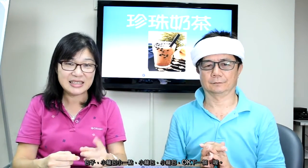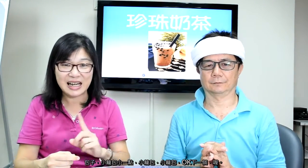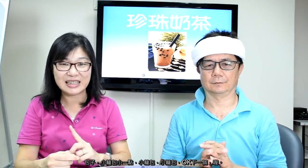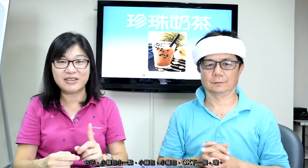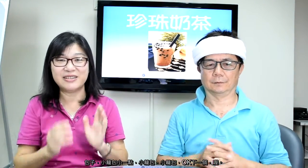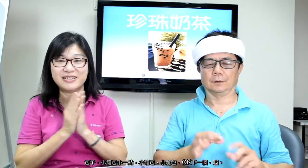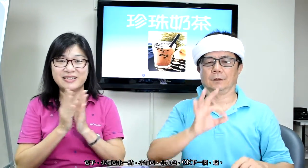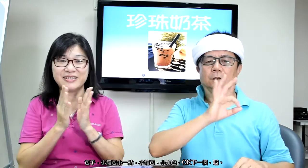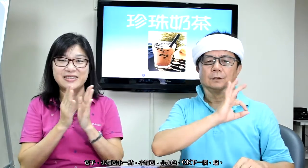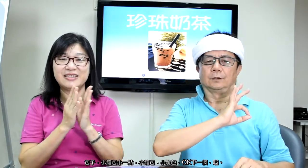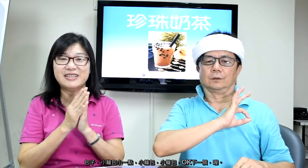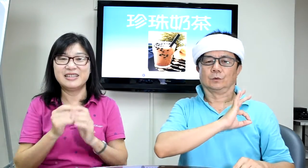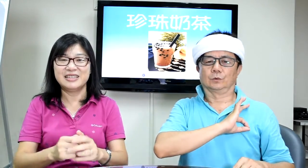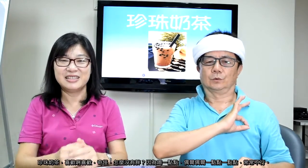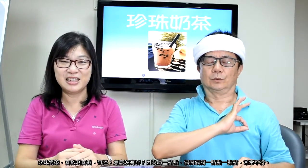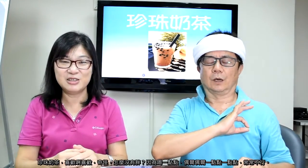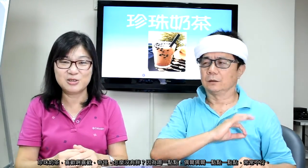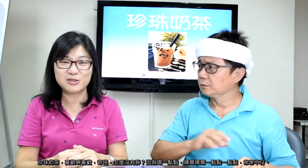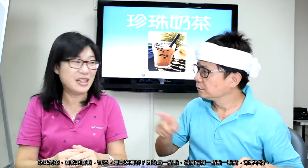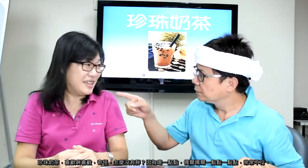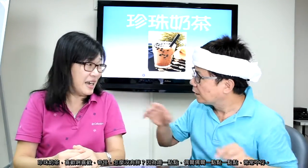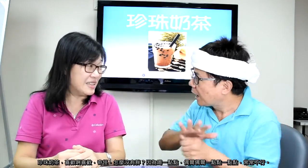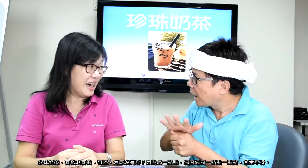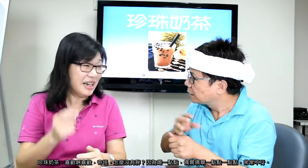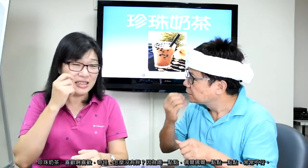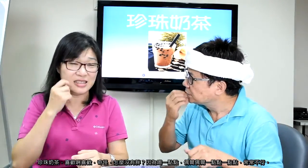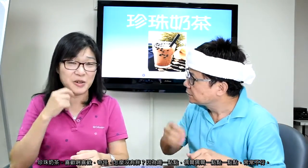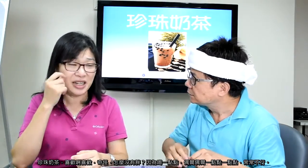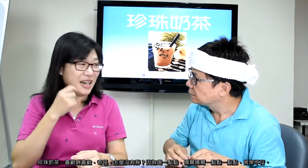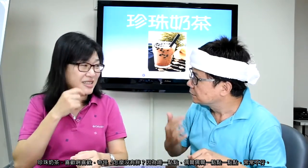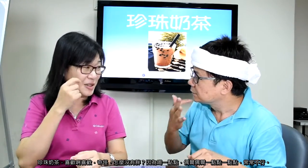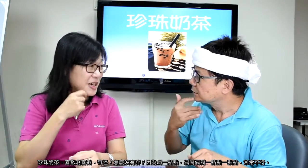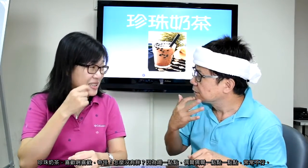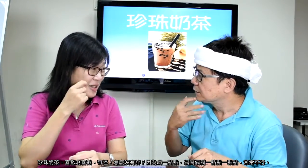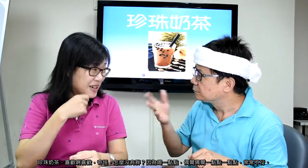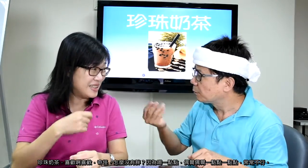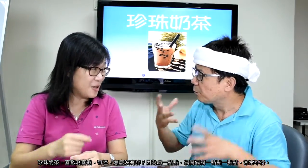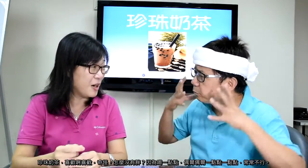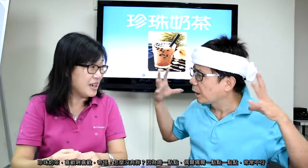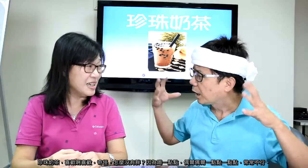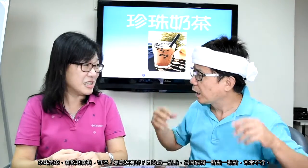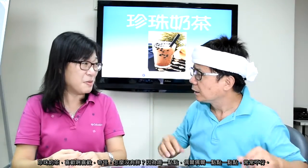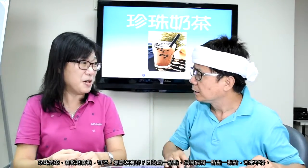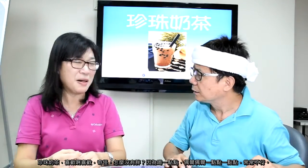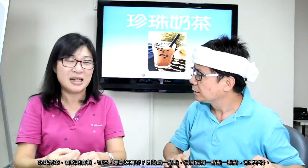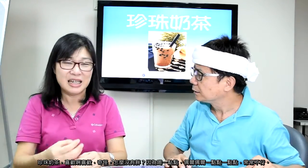下一个哦，珍珠奶茶，喜欢啊，喜欢，喜欢，奇怪，怎么没有放？因